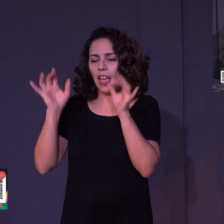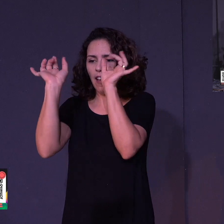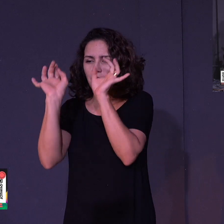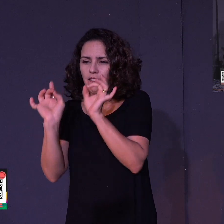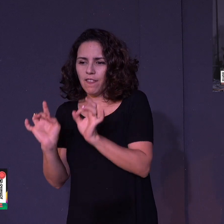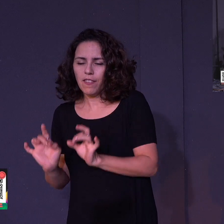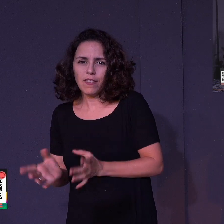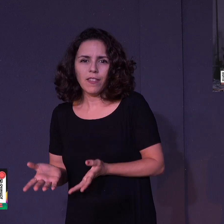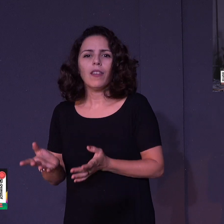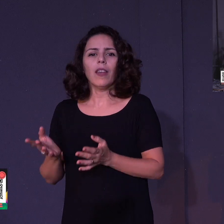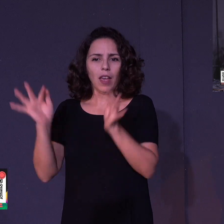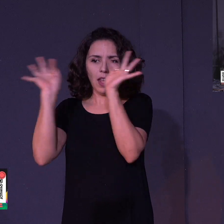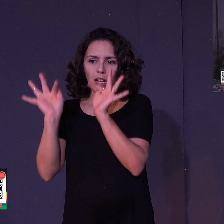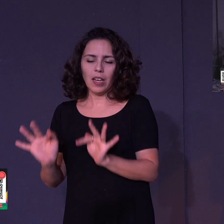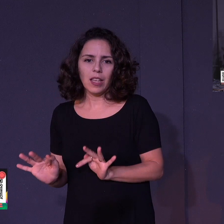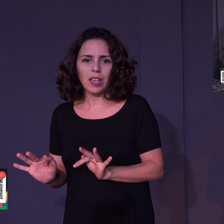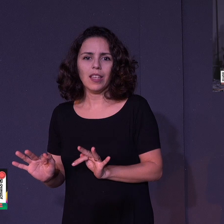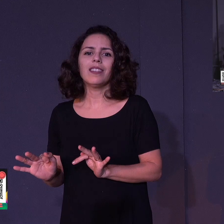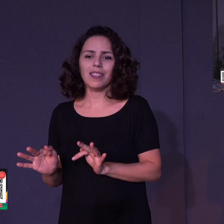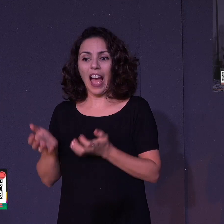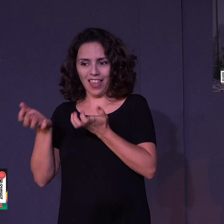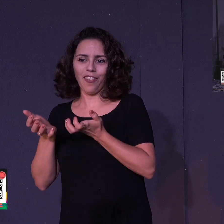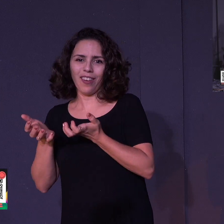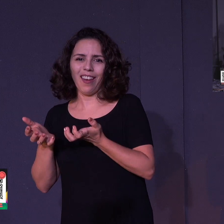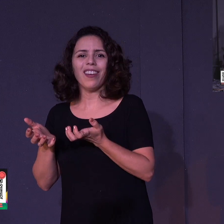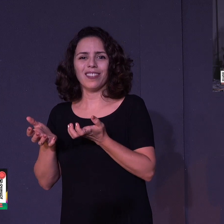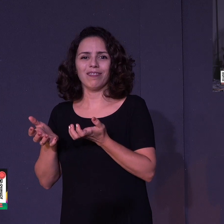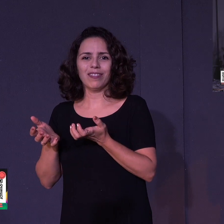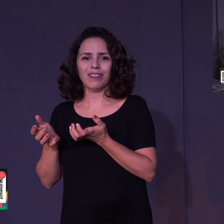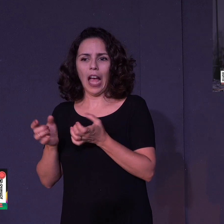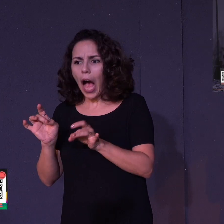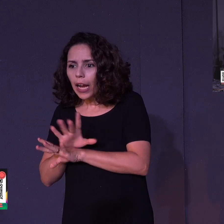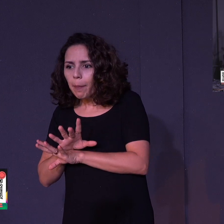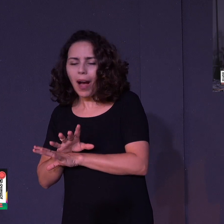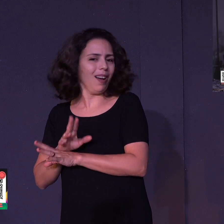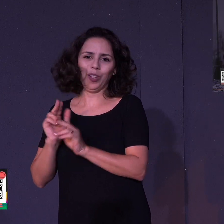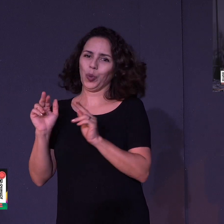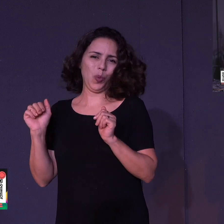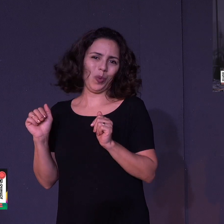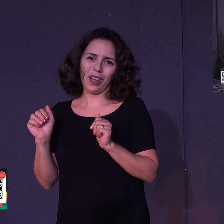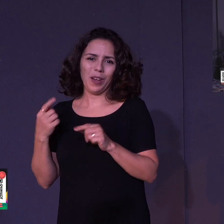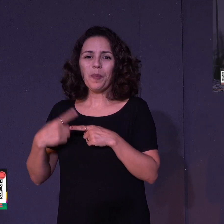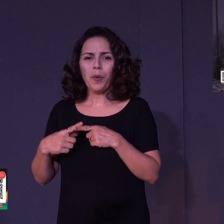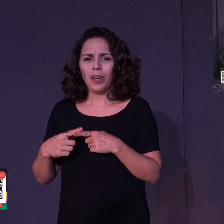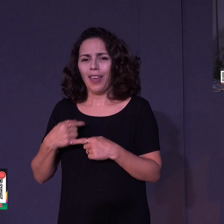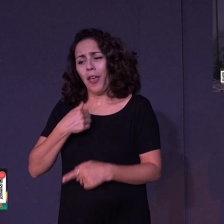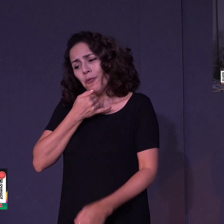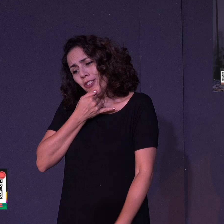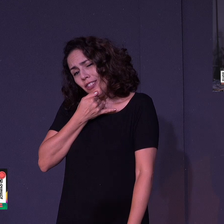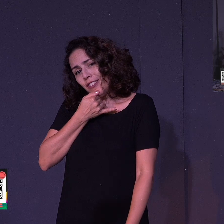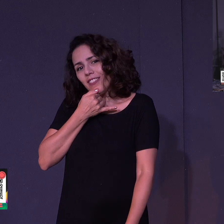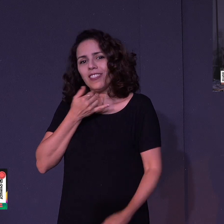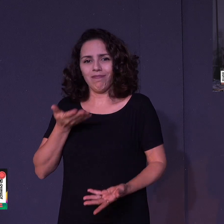Ou seja, dos momentos felizes, nos momentos de alegria, eu não quero que isso acabe, eu fico triste ao chegar ao fim. Nos